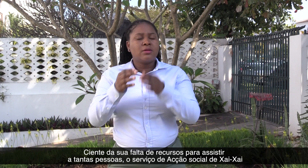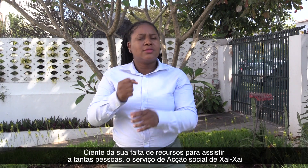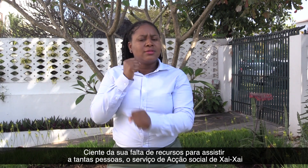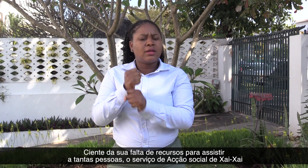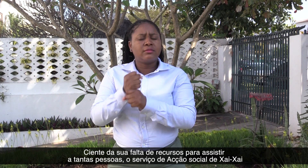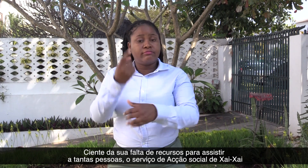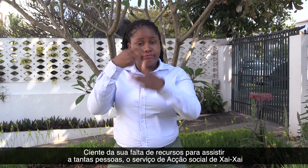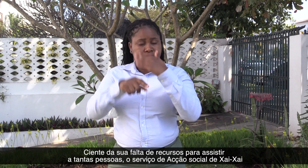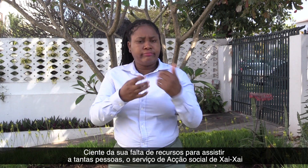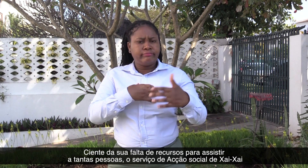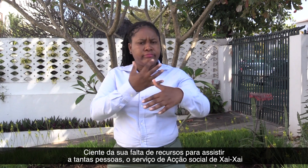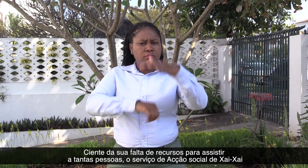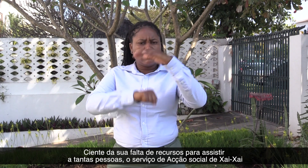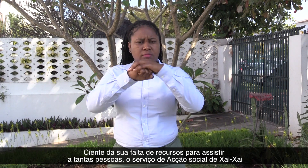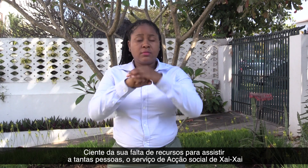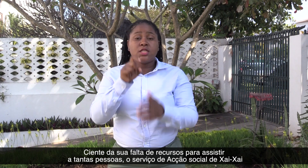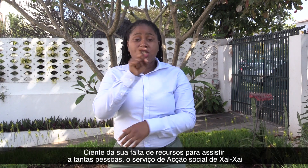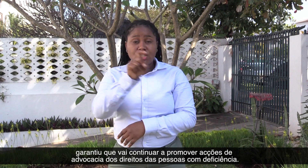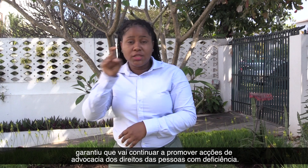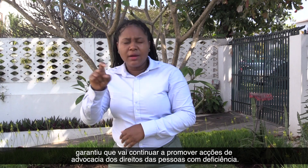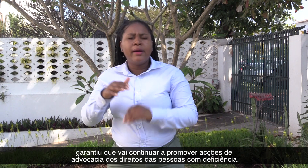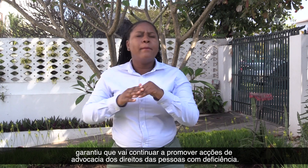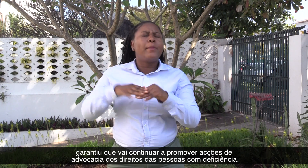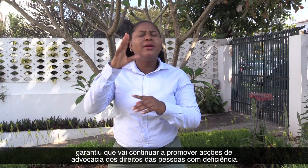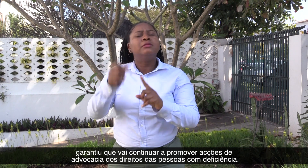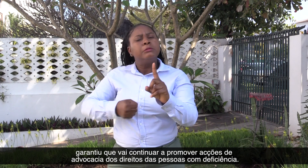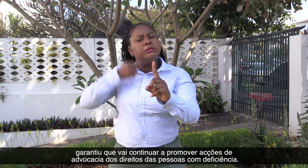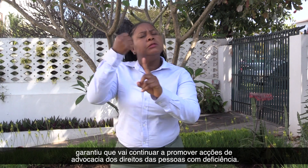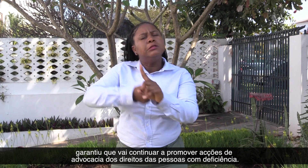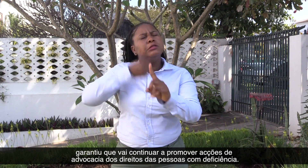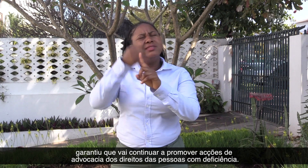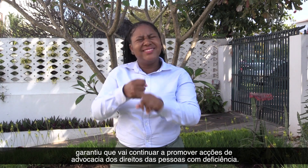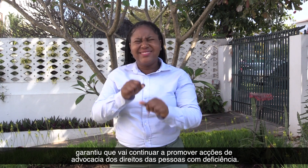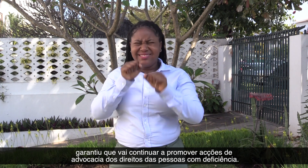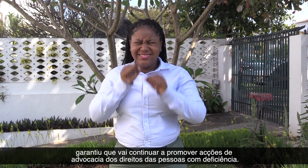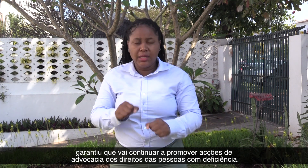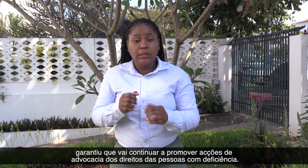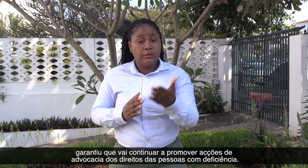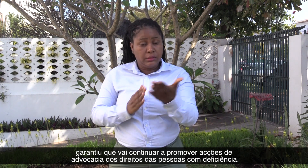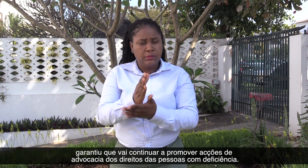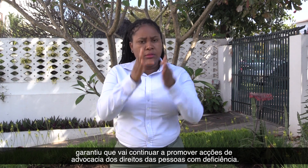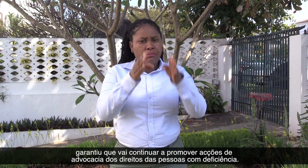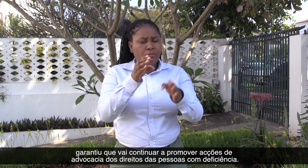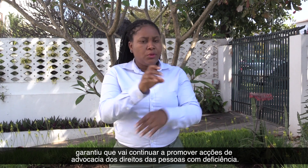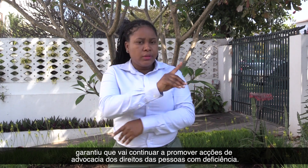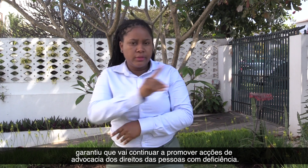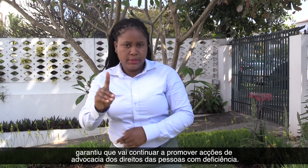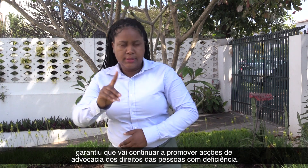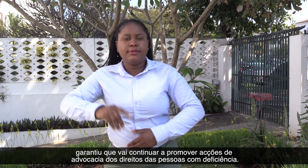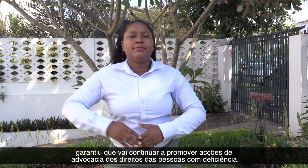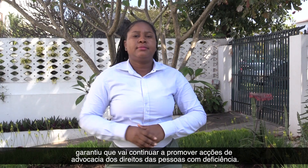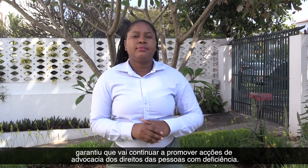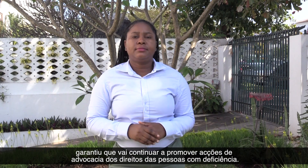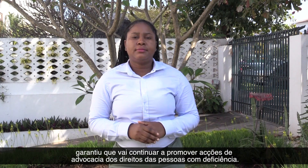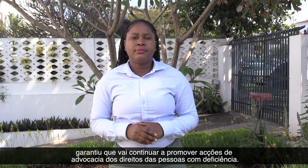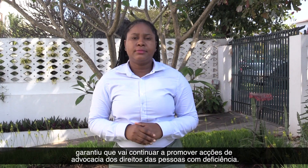pessoas, o Serviço de Ação Social de Xai-Xai garantiu que vai continuar a promover ações de advocacia dos direitos das pessoas com